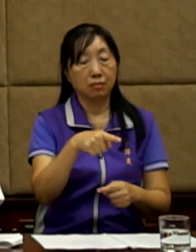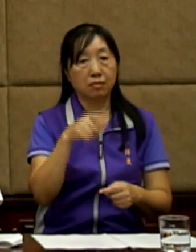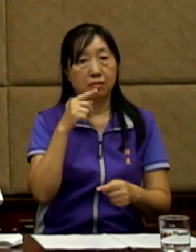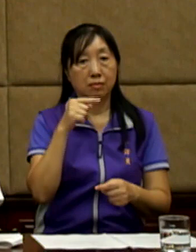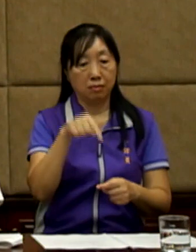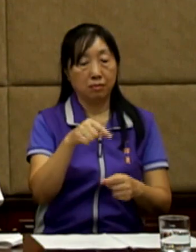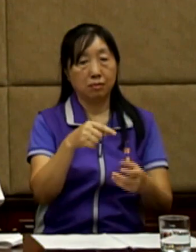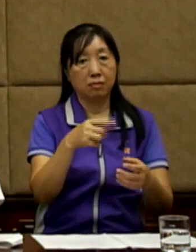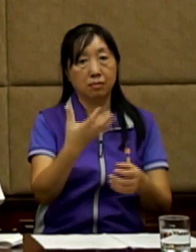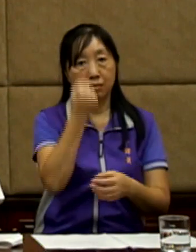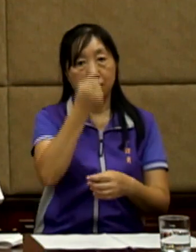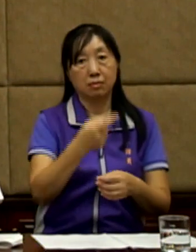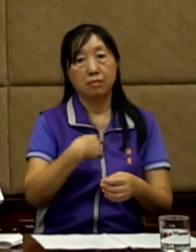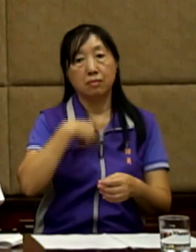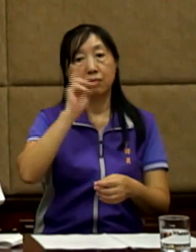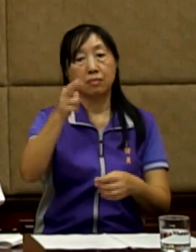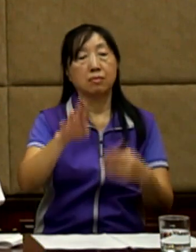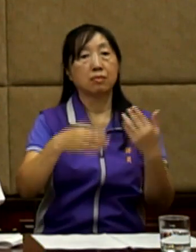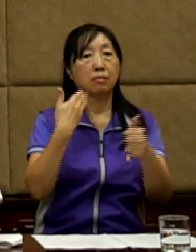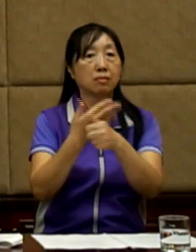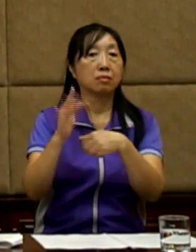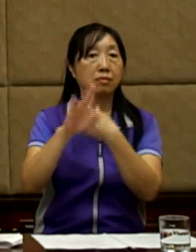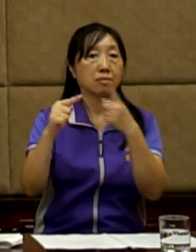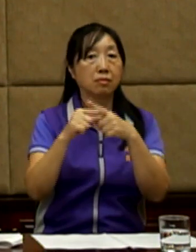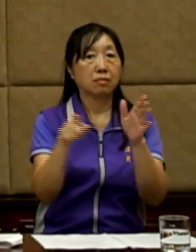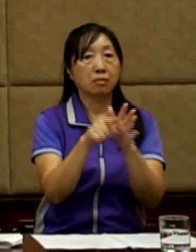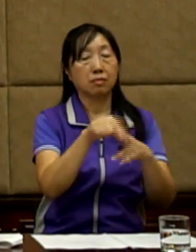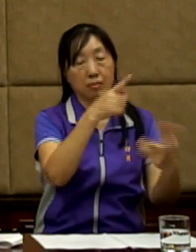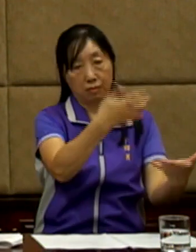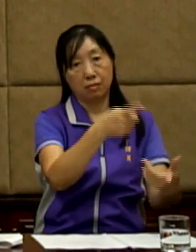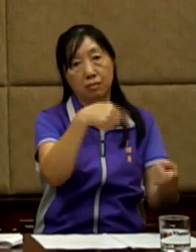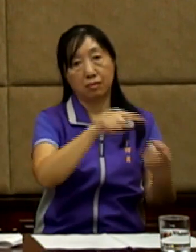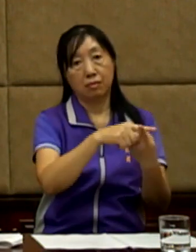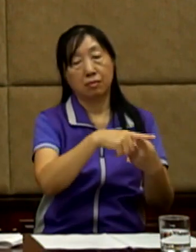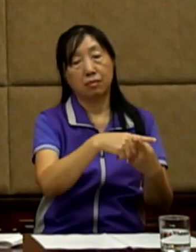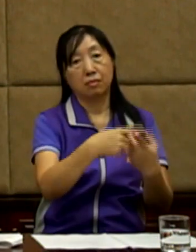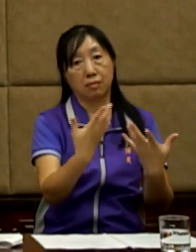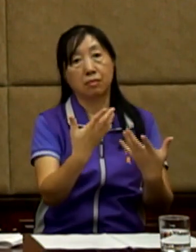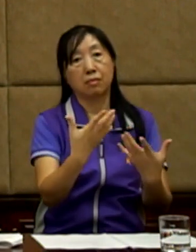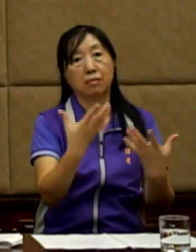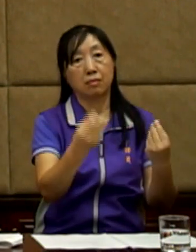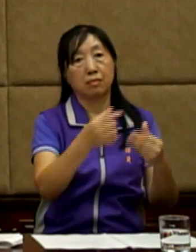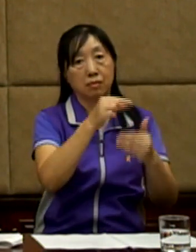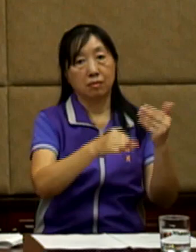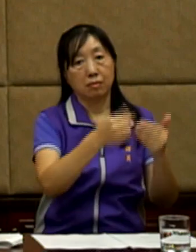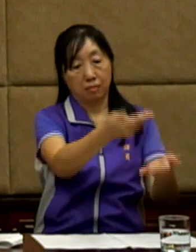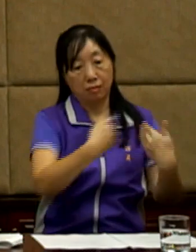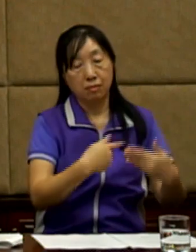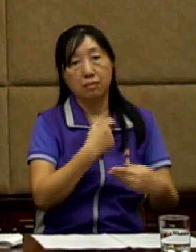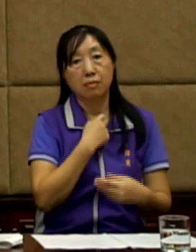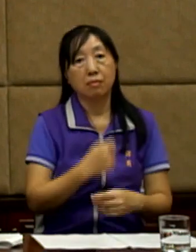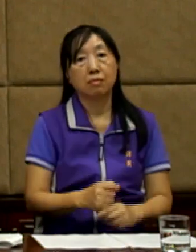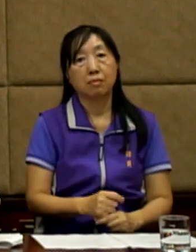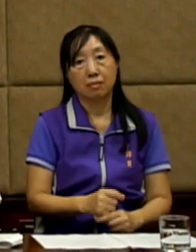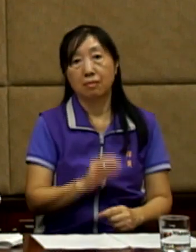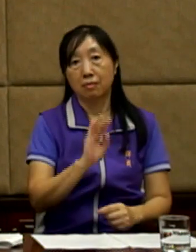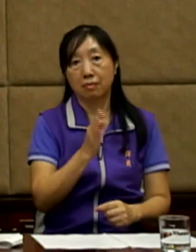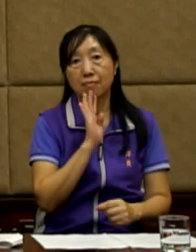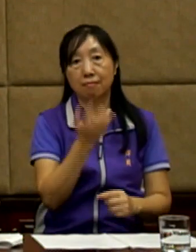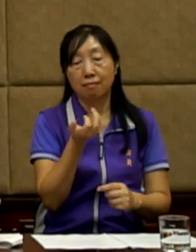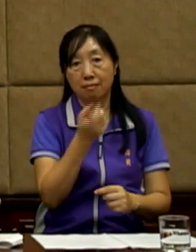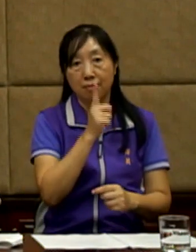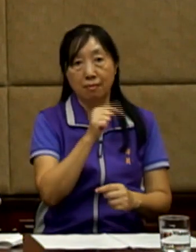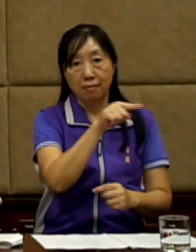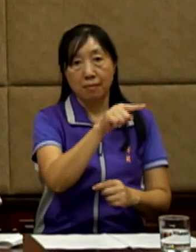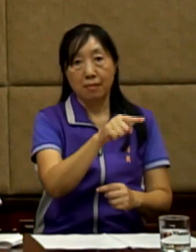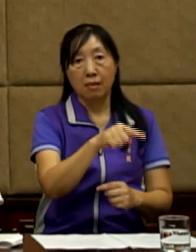人的时候，他无条件缴回。好，这是这个这样的一个脉络。那另外这个案子是说，刚才讲的他提